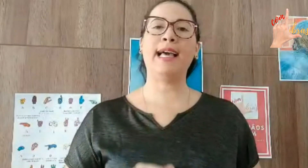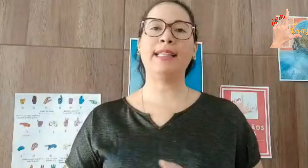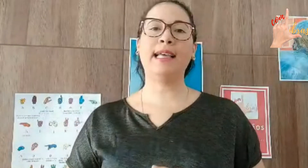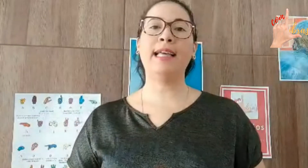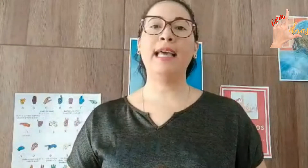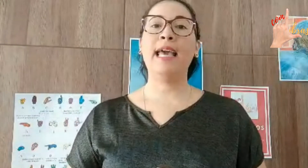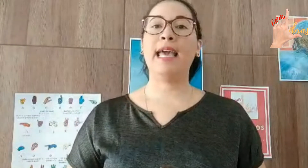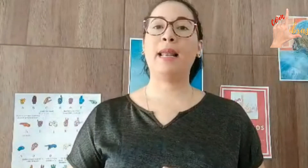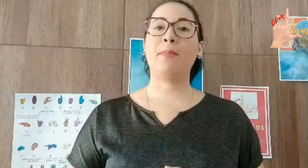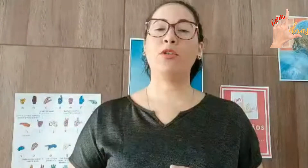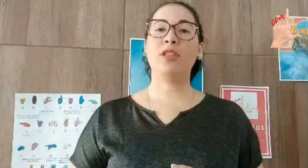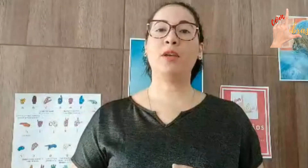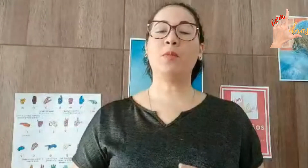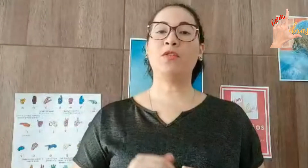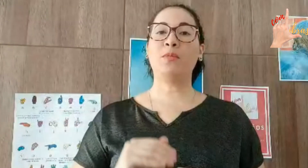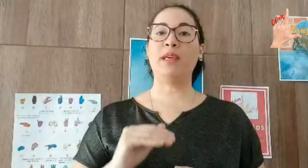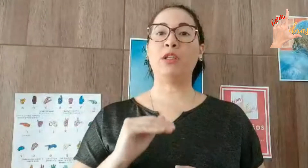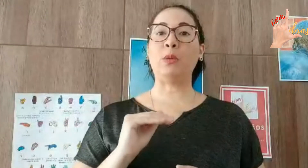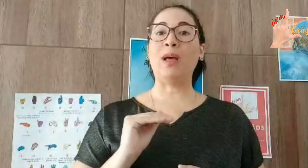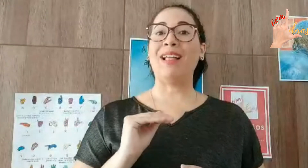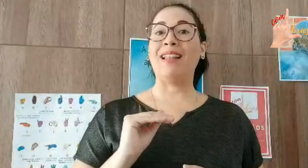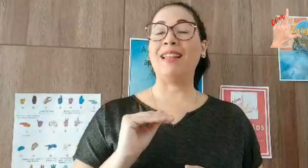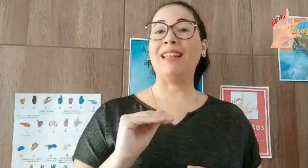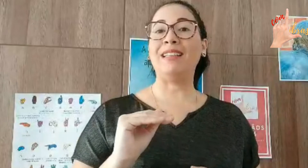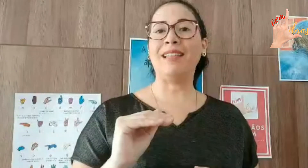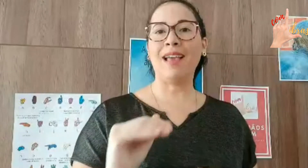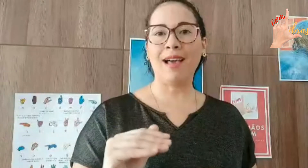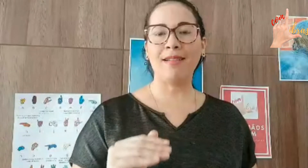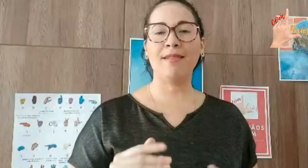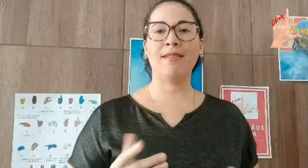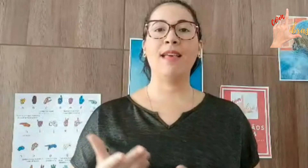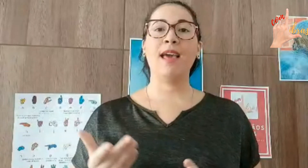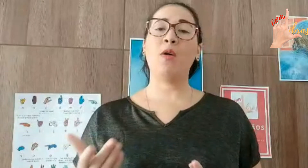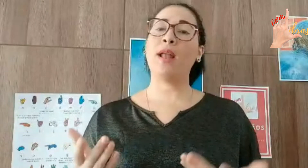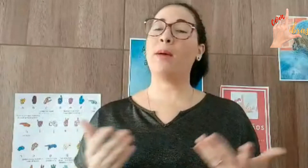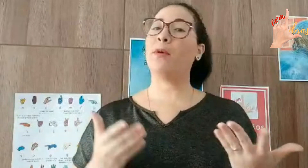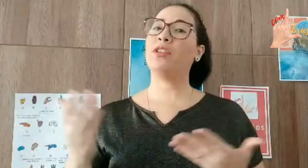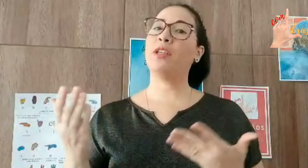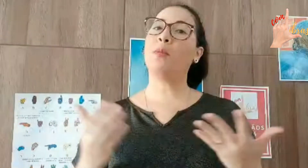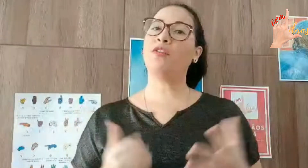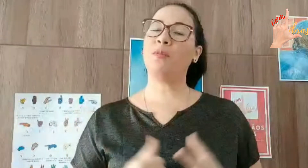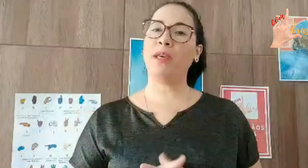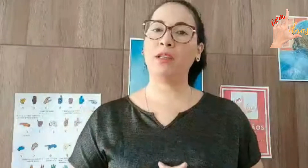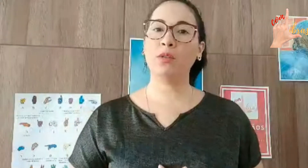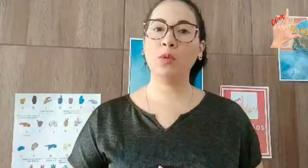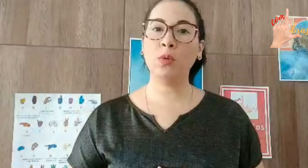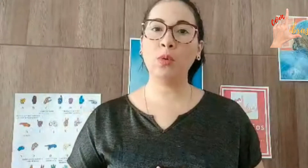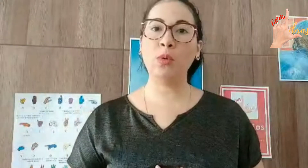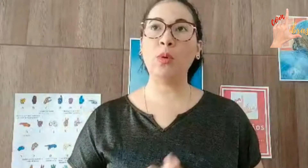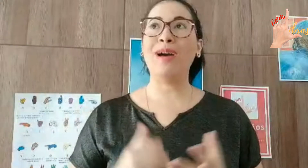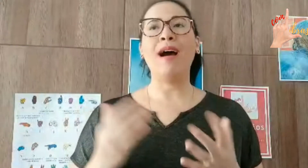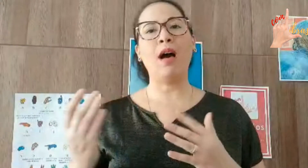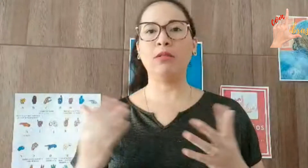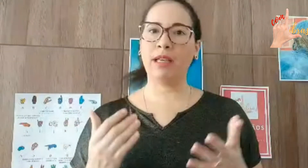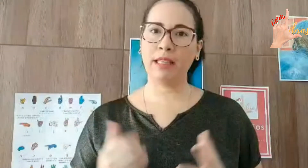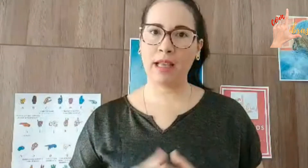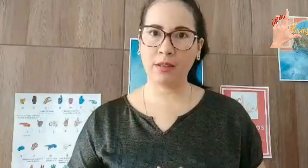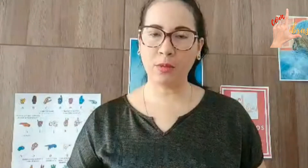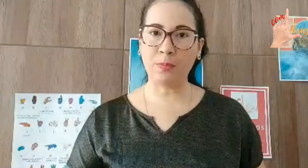arqueada, ela pode ter um movimento linear, ou ela pode ter um movimento alternado.